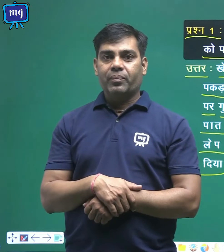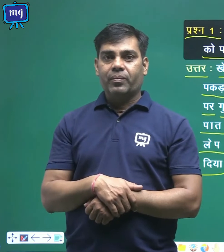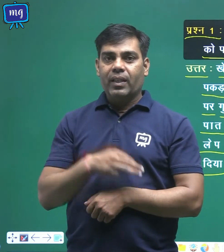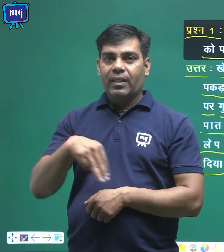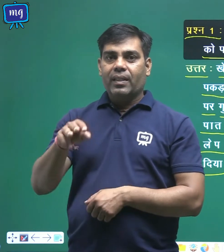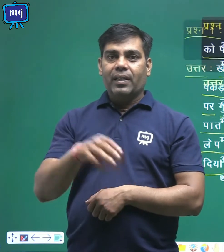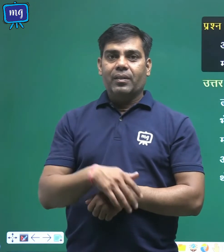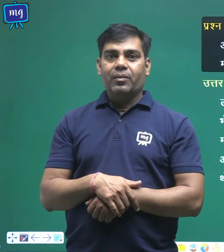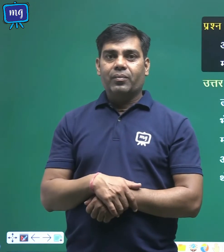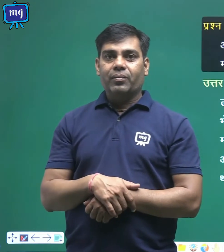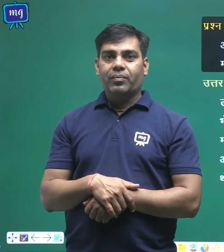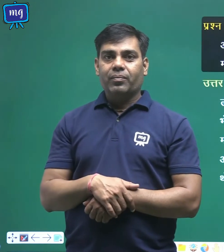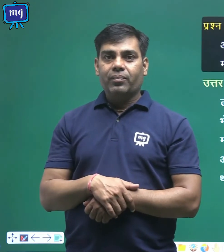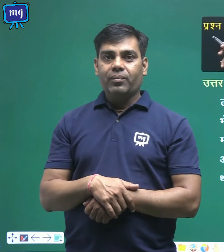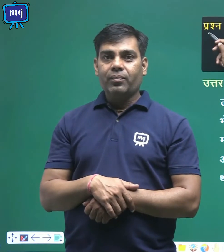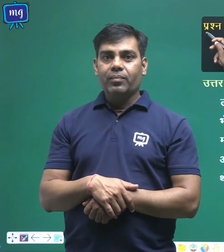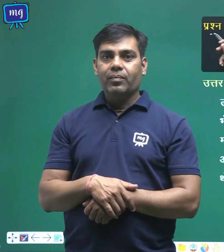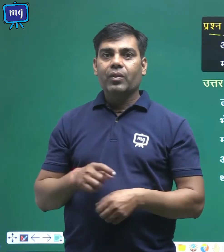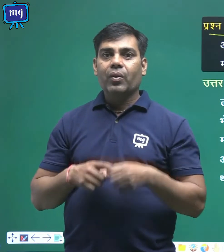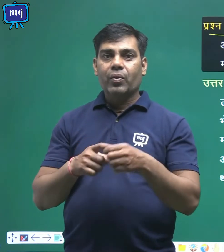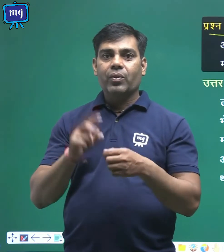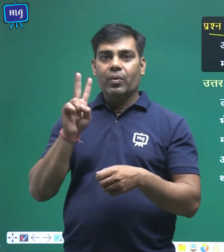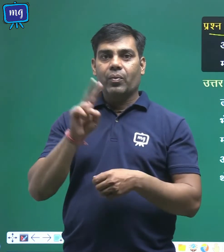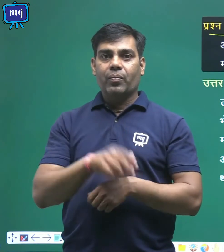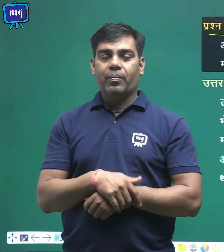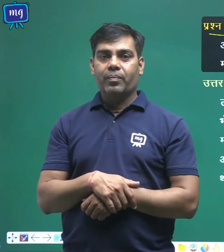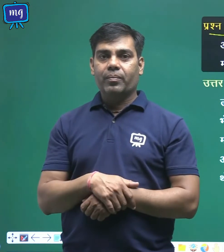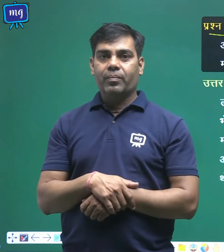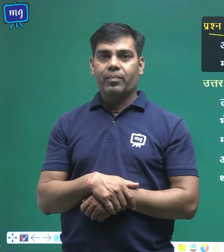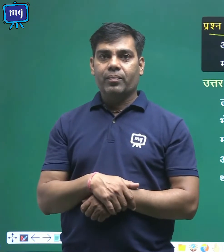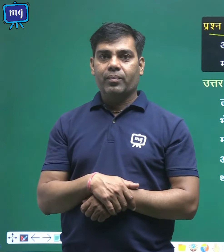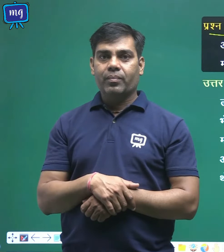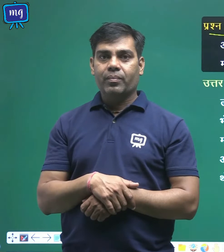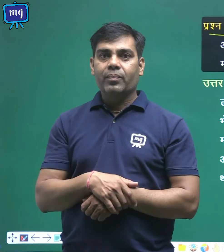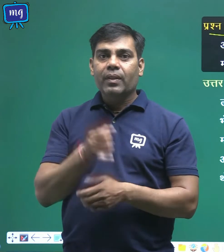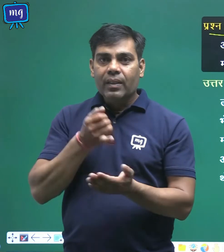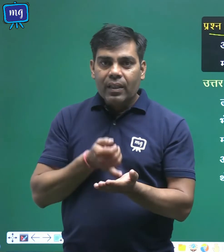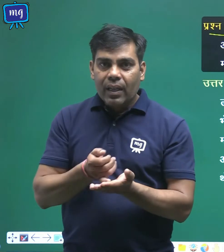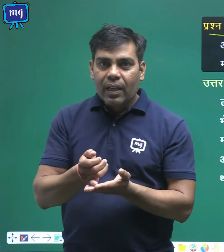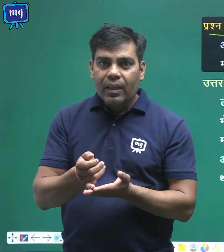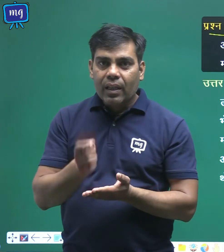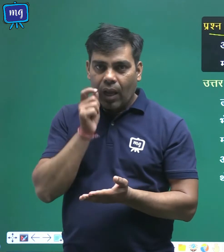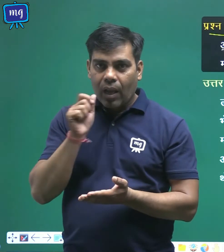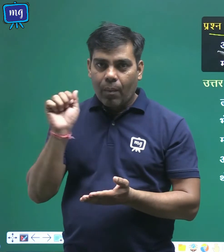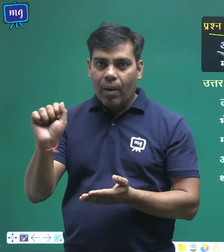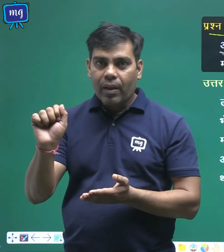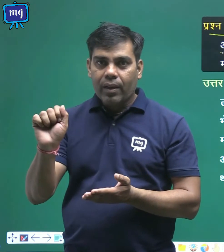आगे चलें। प्रश्न 2, खेत के मालिक ने